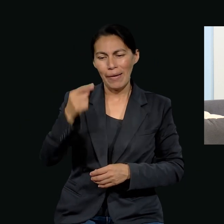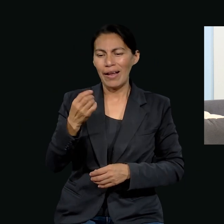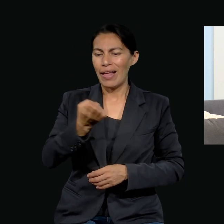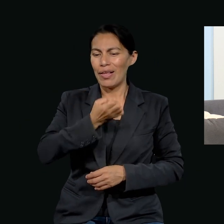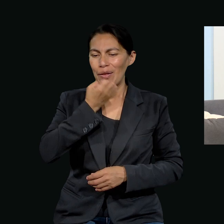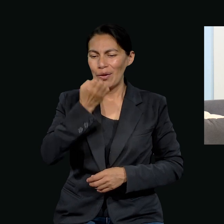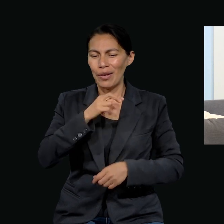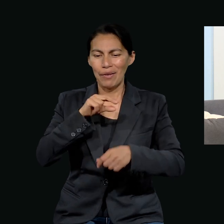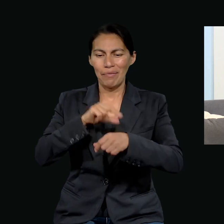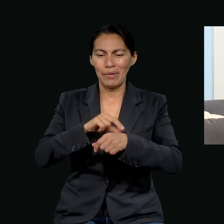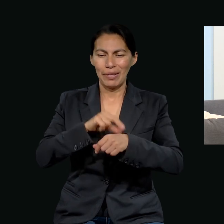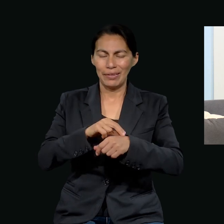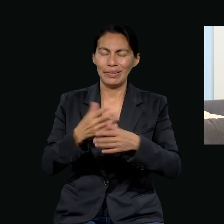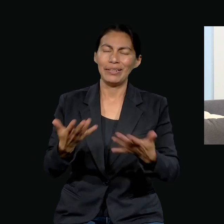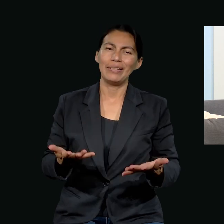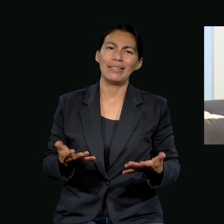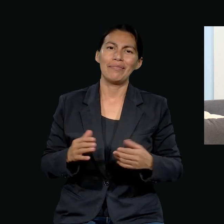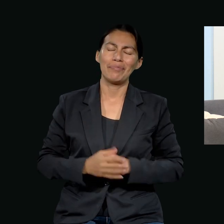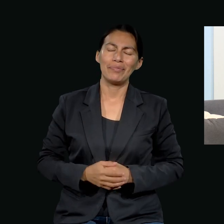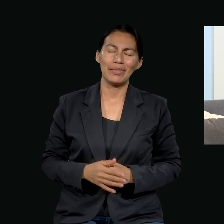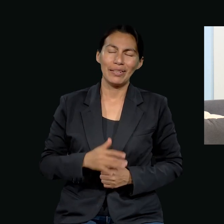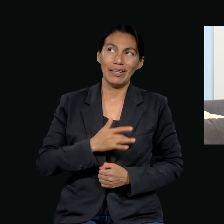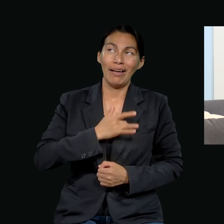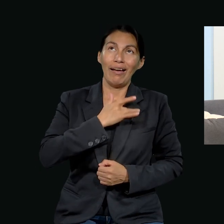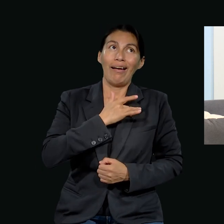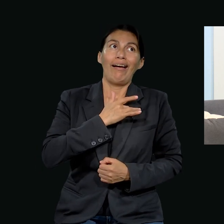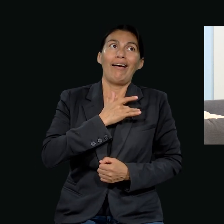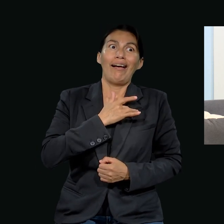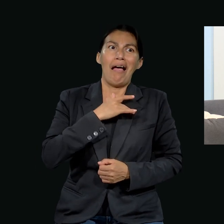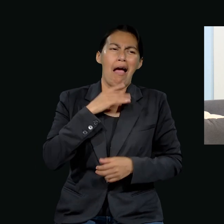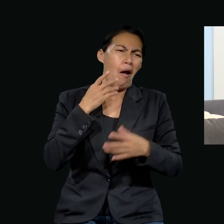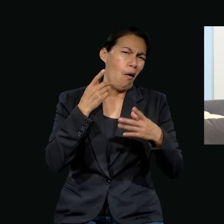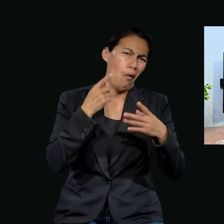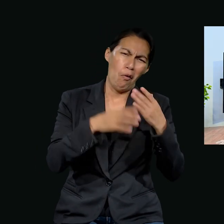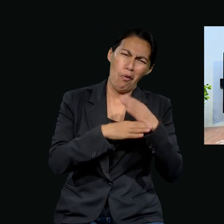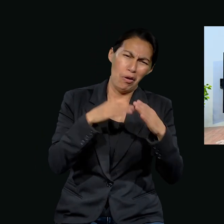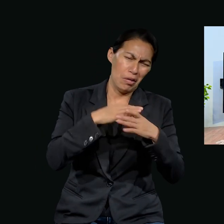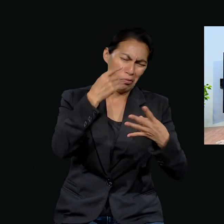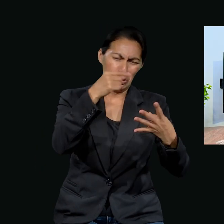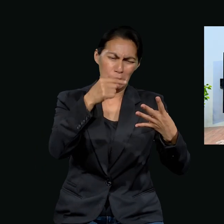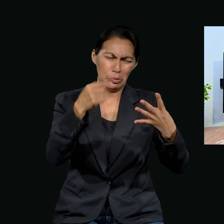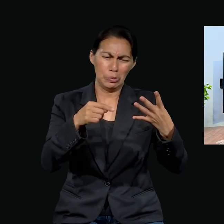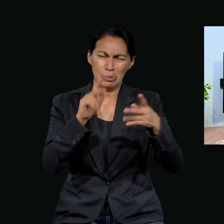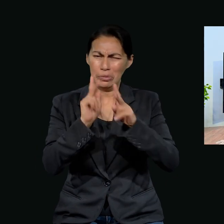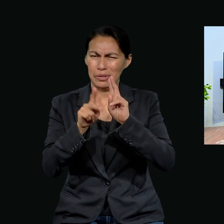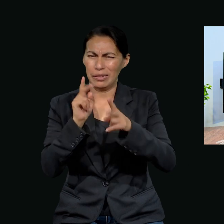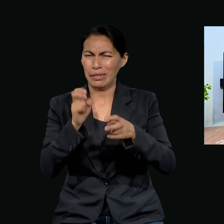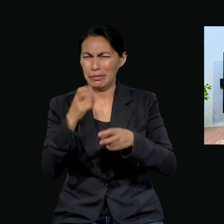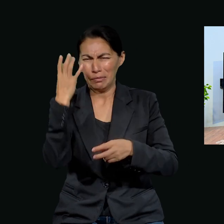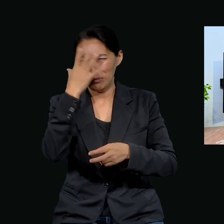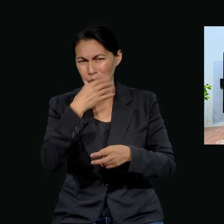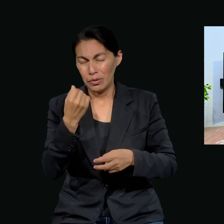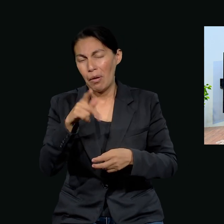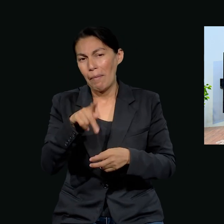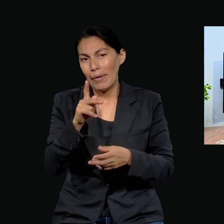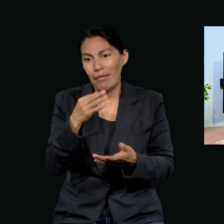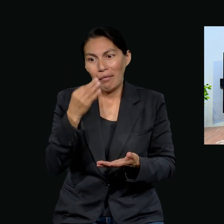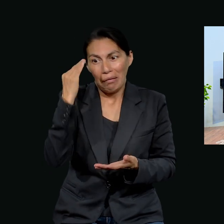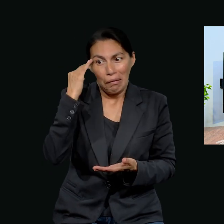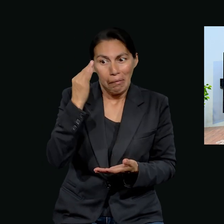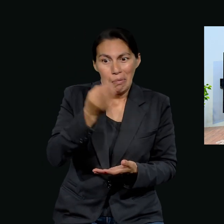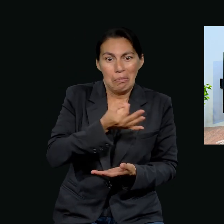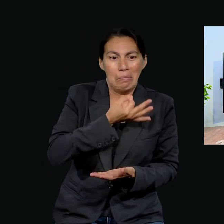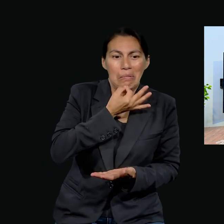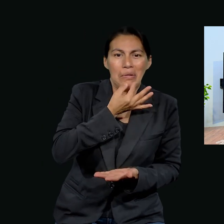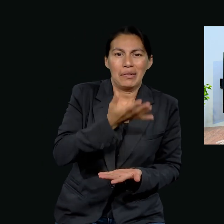entrar en la Escuela de Medicina. Después ocurrieron más cosas, pero no da tiempo a contarlas todas. Pero muy interesante. El sueño